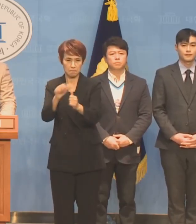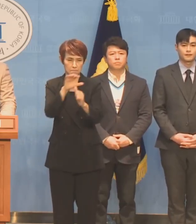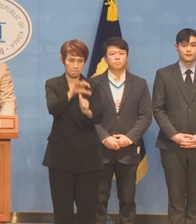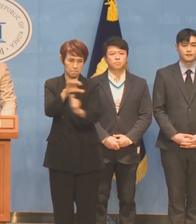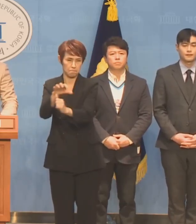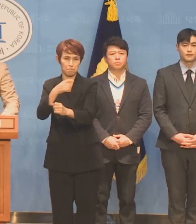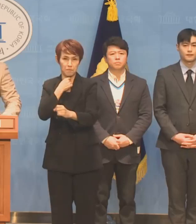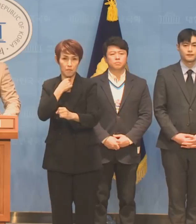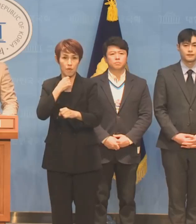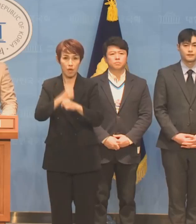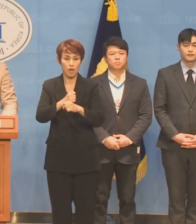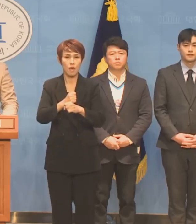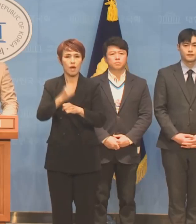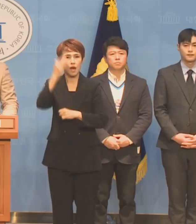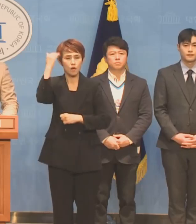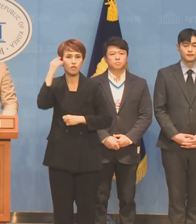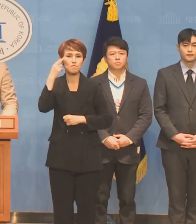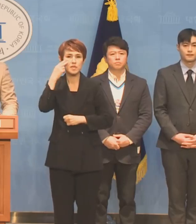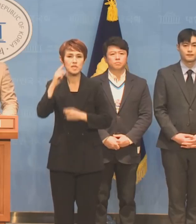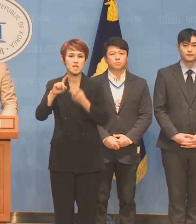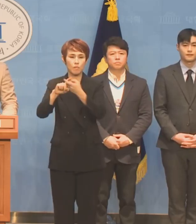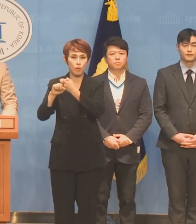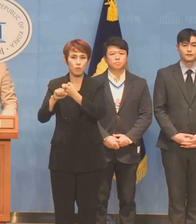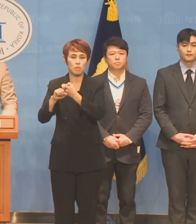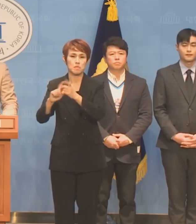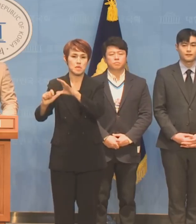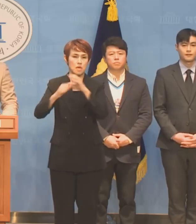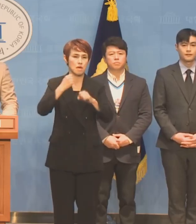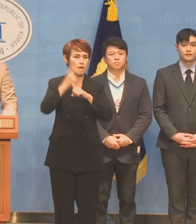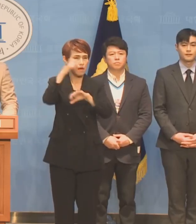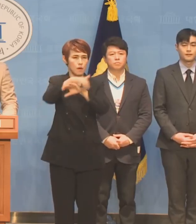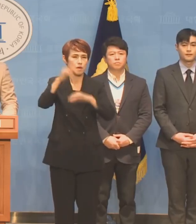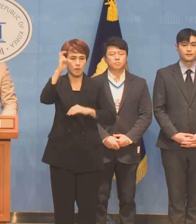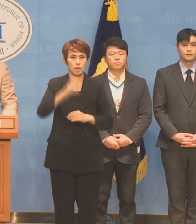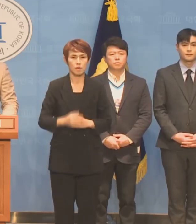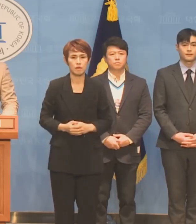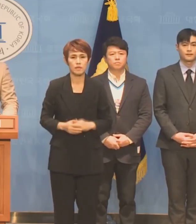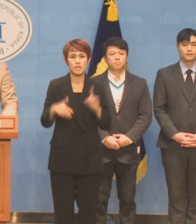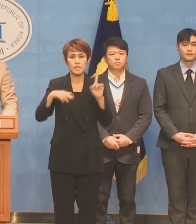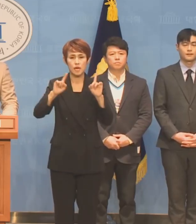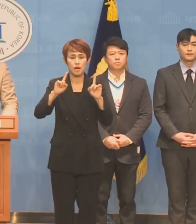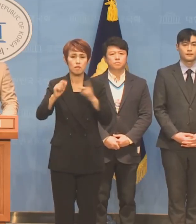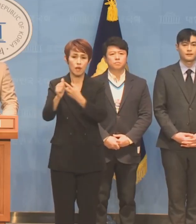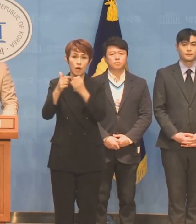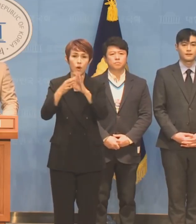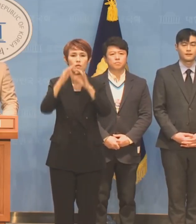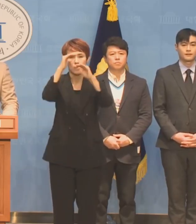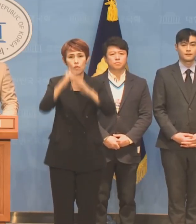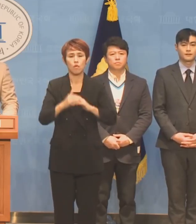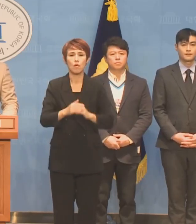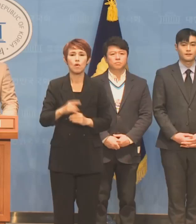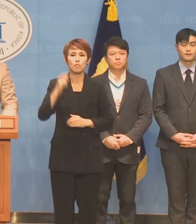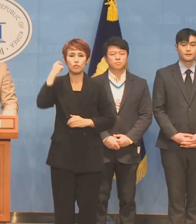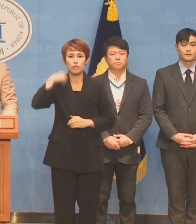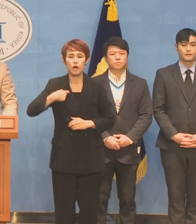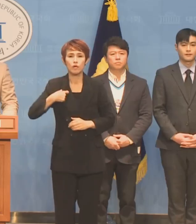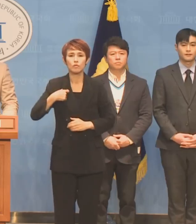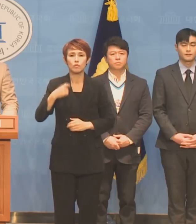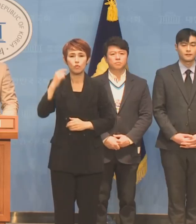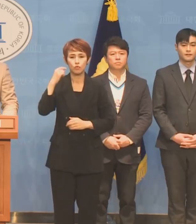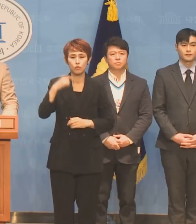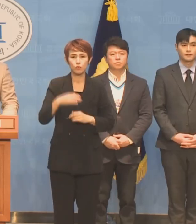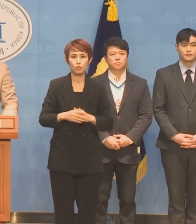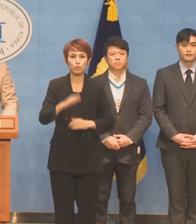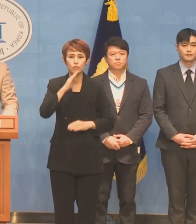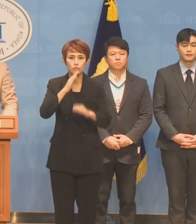가능성이 높습니다. 1차 탄핵 소추안 내용이 그러합니다. 북한과 중국, 러시아를